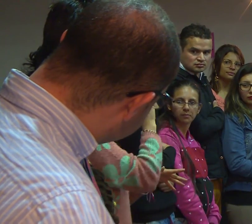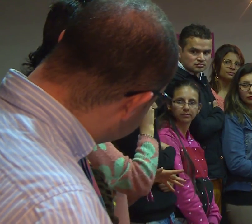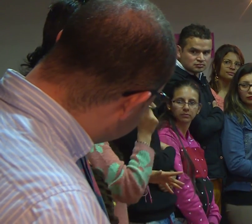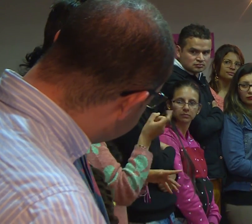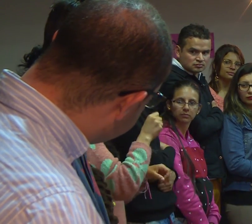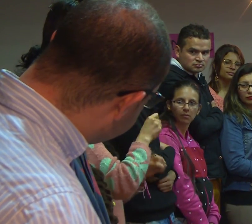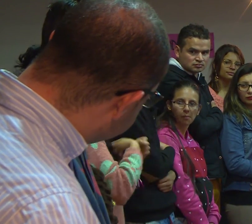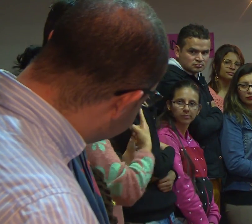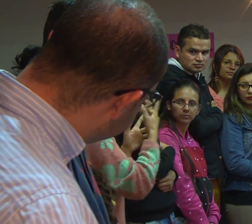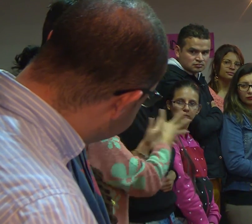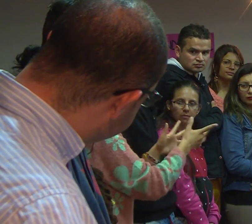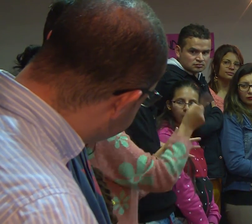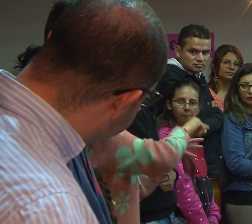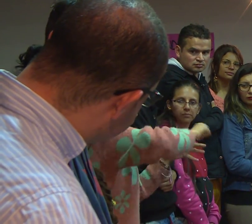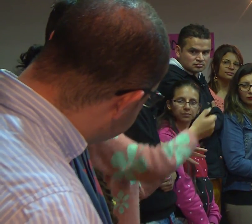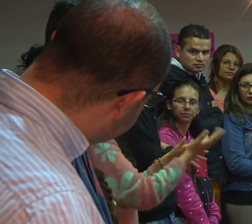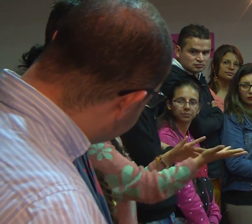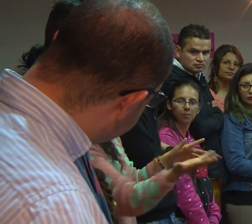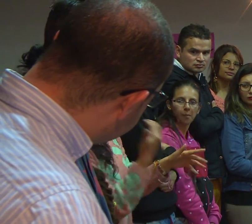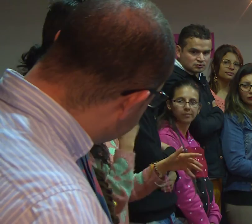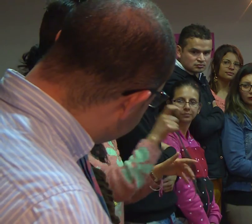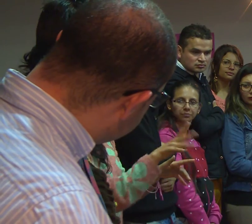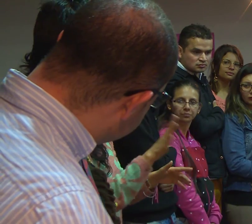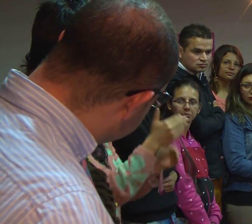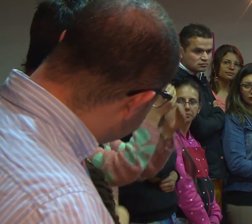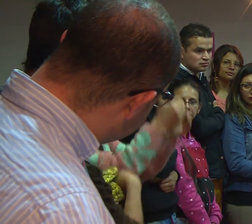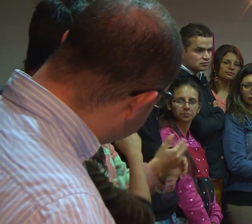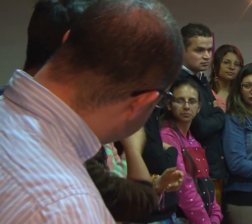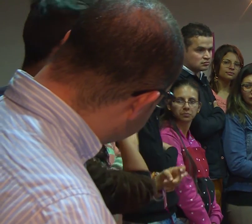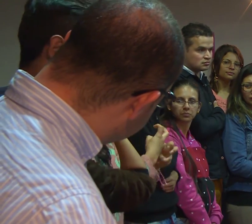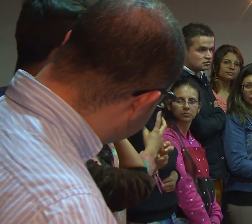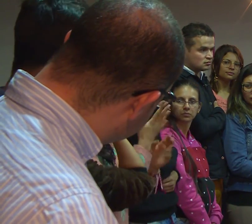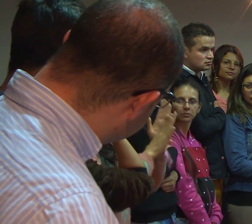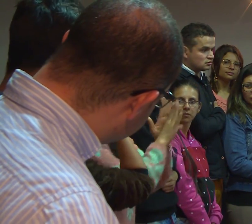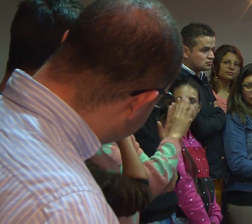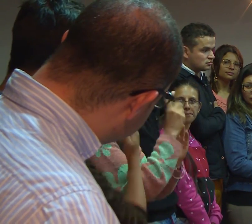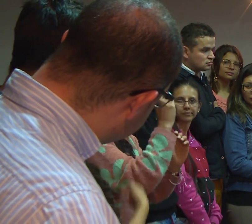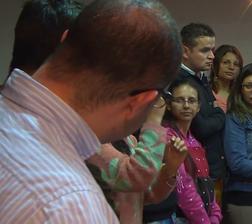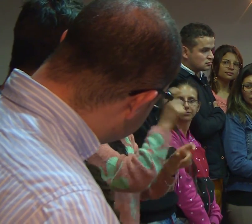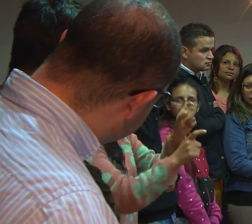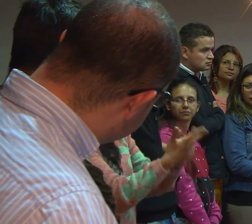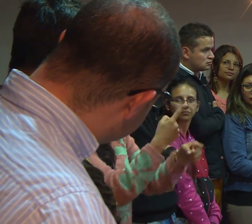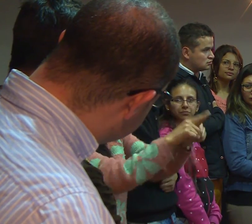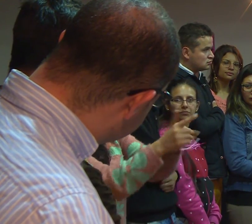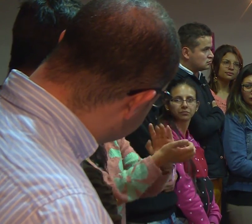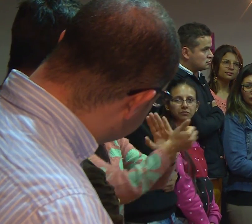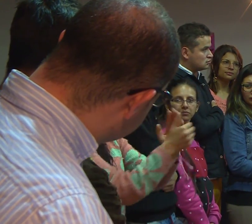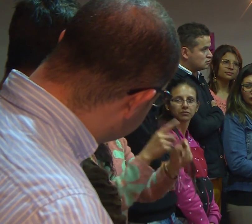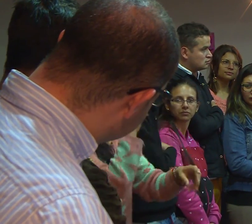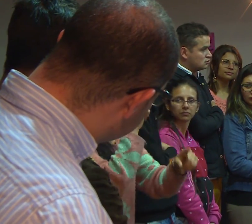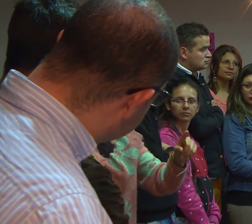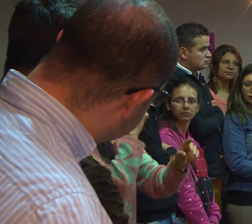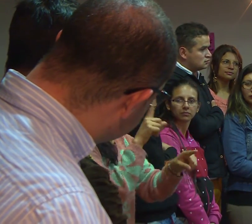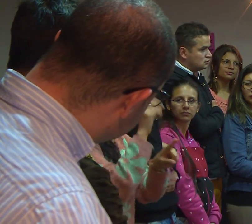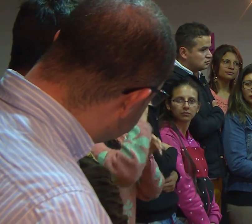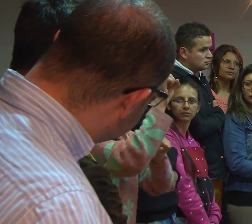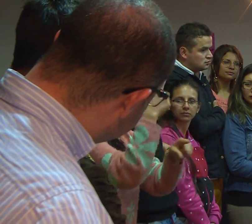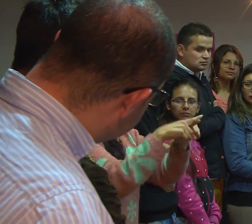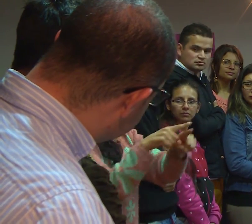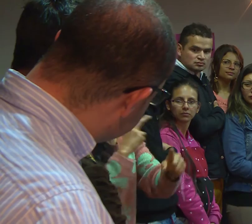trabajo de enseñanza, obviamente sí con la comunidad sorda, pero finalmente si tengo estudiantes de cualquier otro